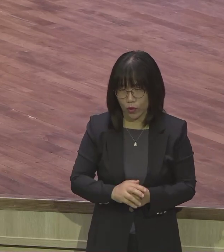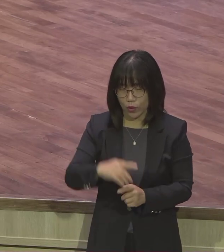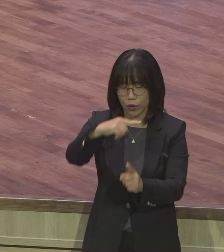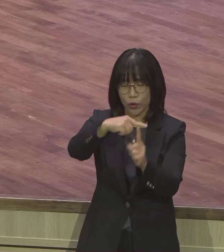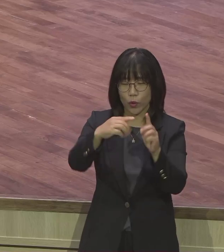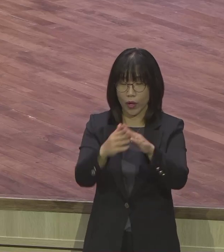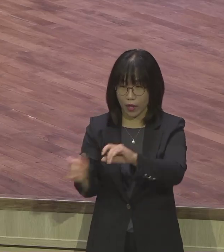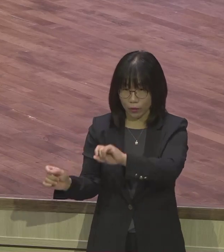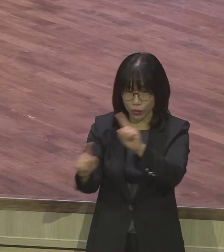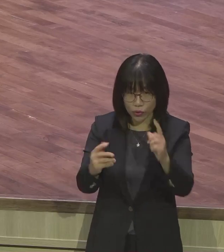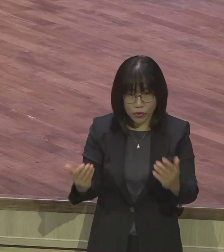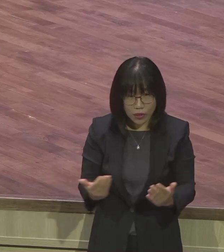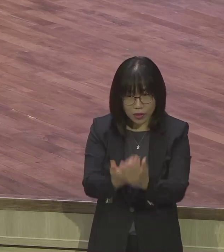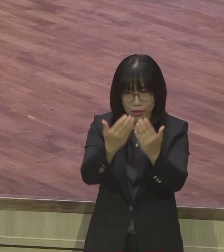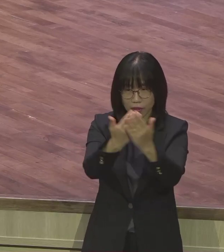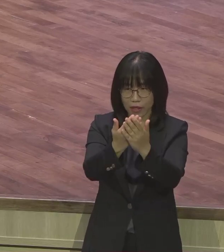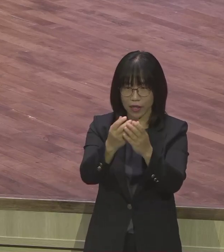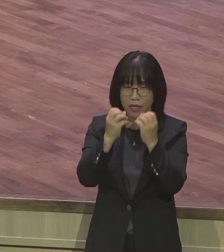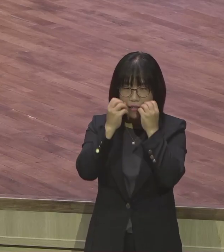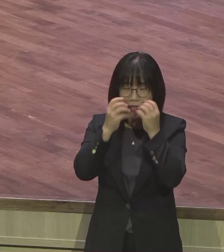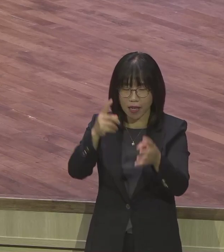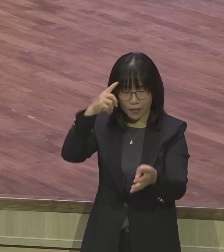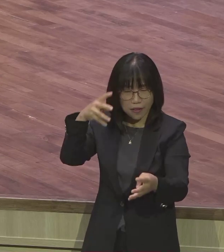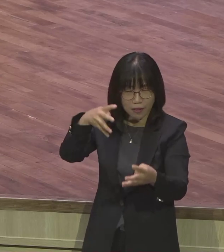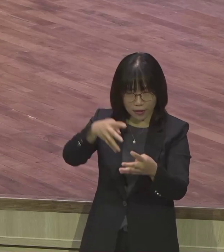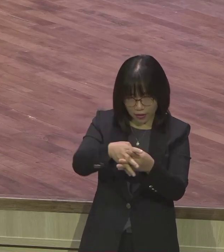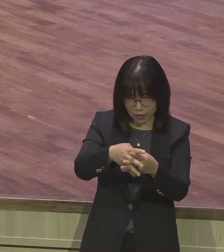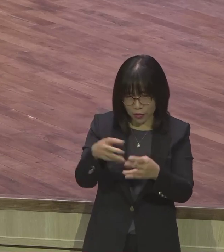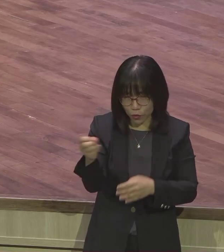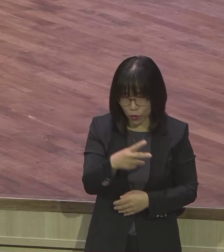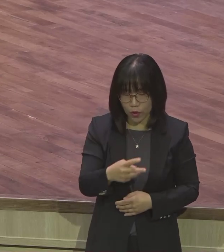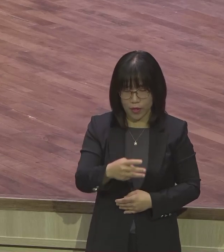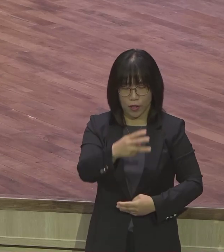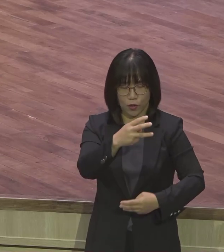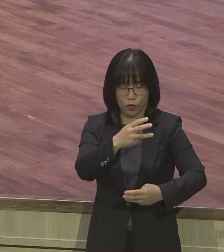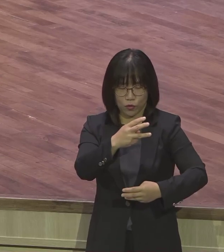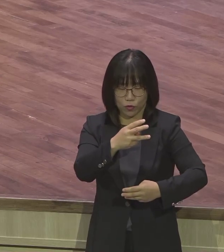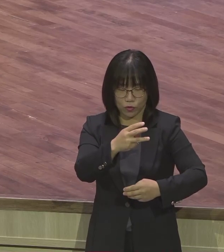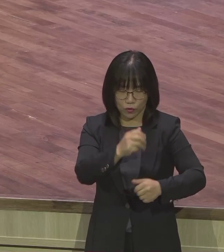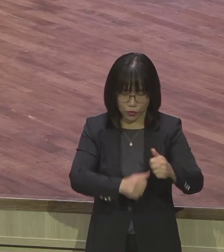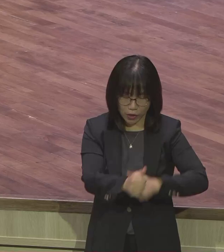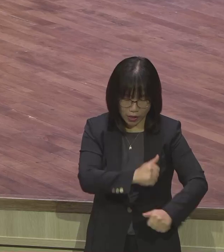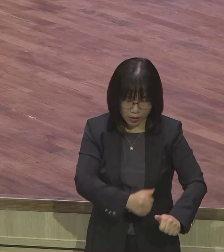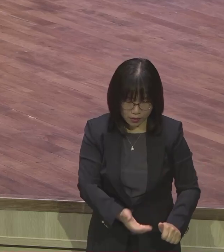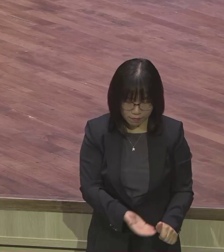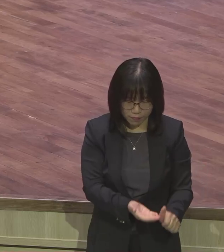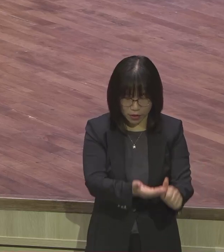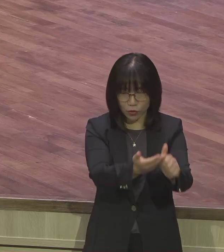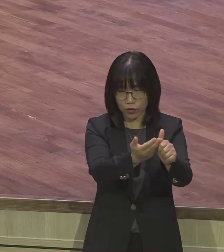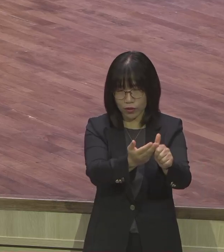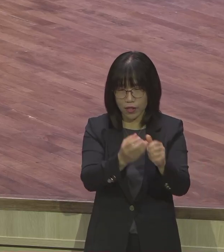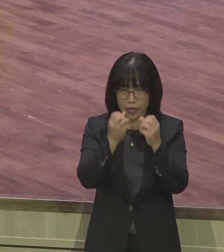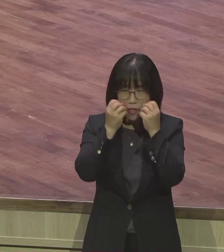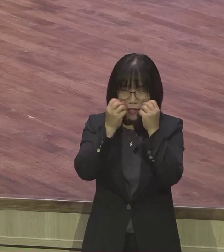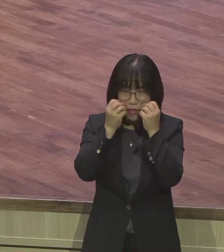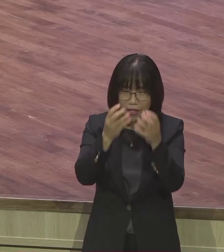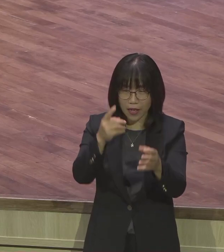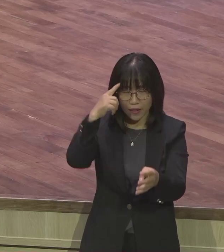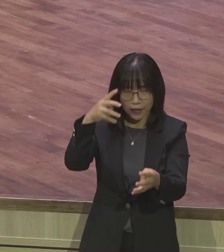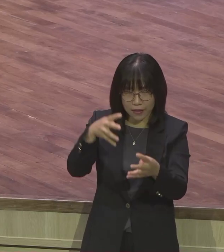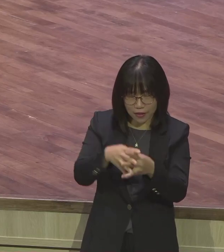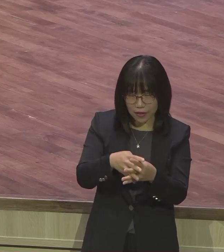새틀, 후대를 올바로 세우는 미션업의 새틀이라는 이런 세 강의